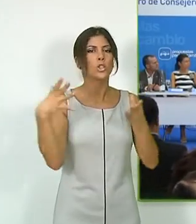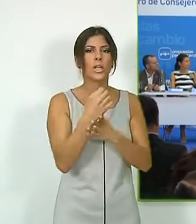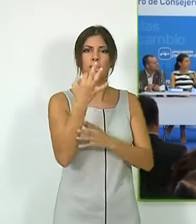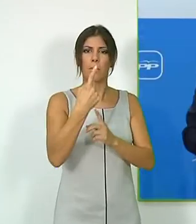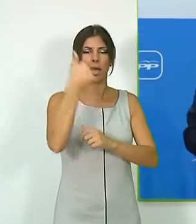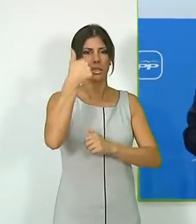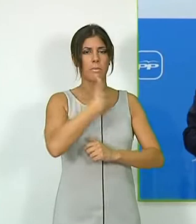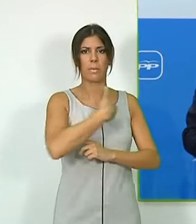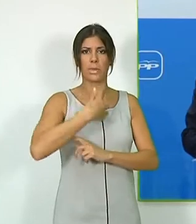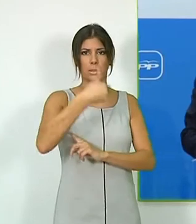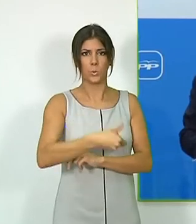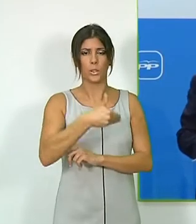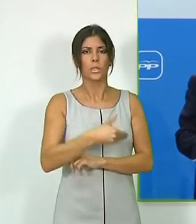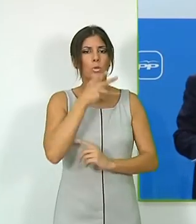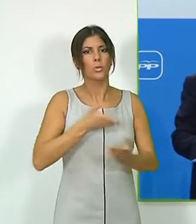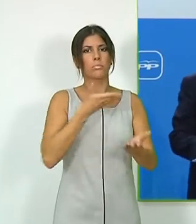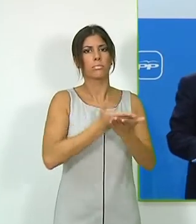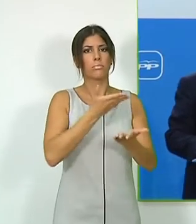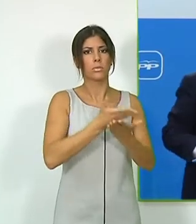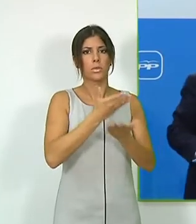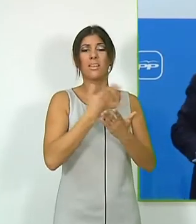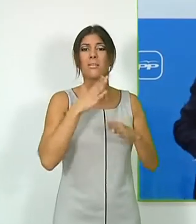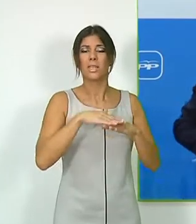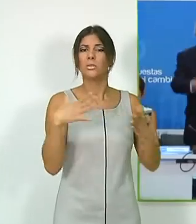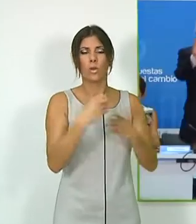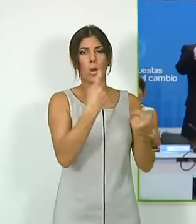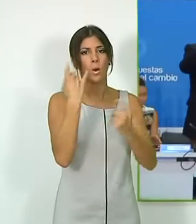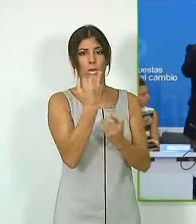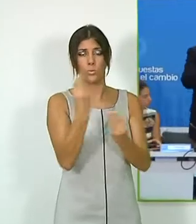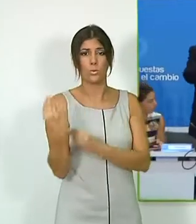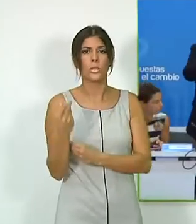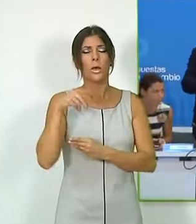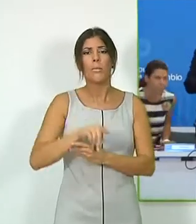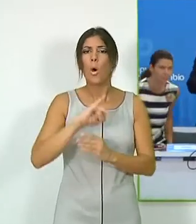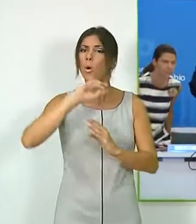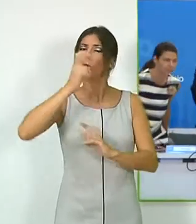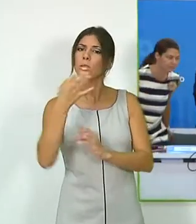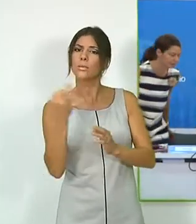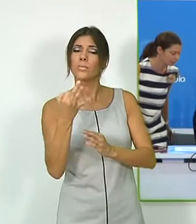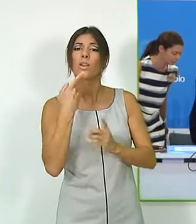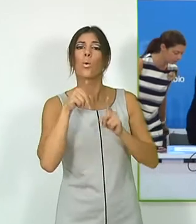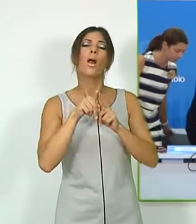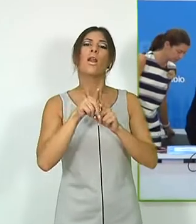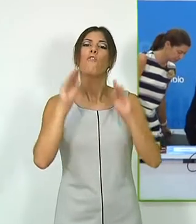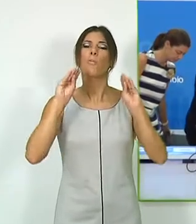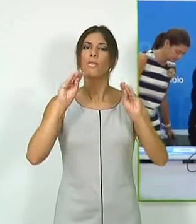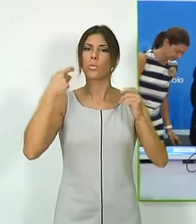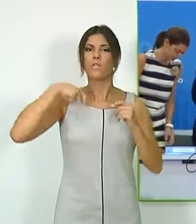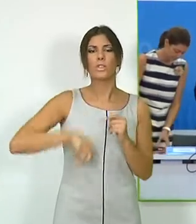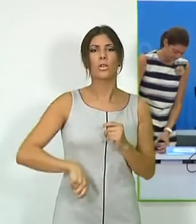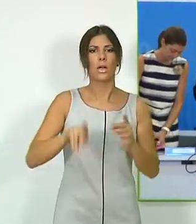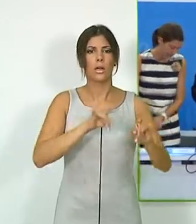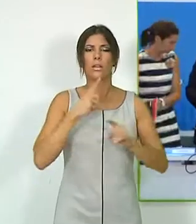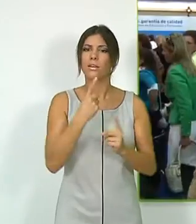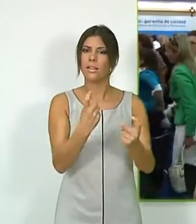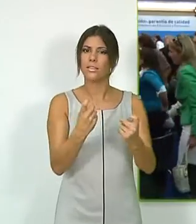instale en Andalucía un sistema de evaluación personalizado para cada alumno. En otro orden de cosas, sobre formación profesional, Arenas